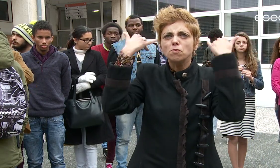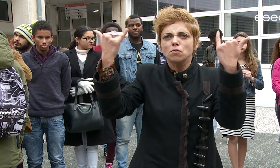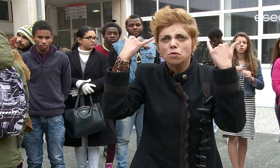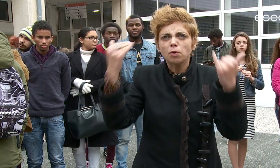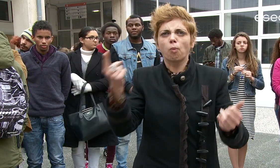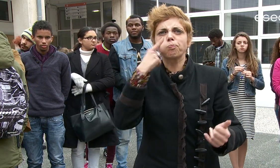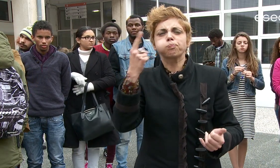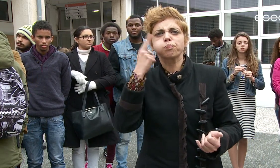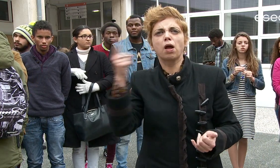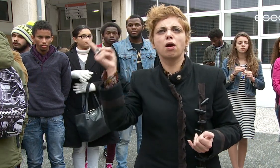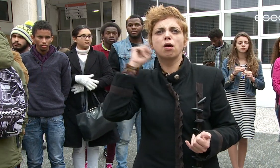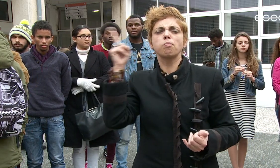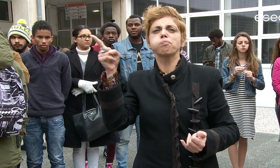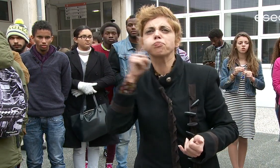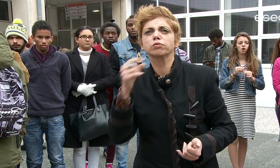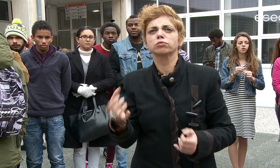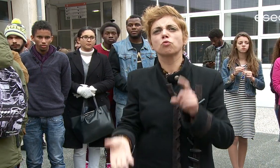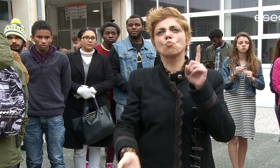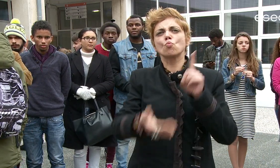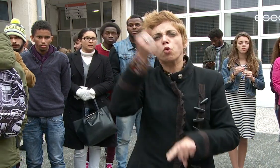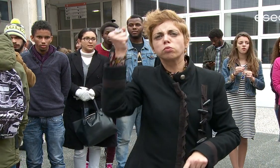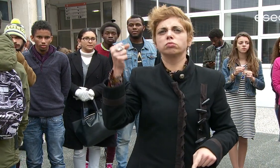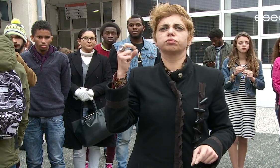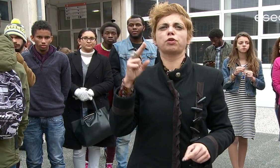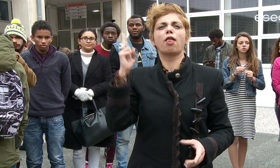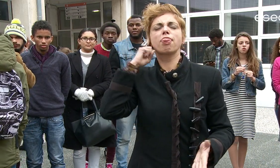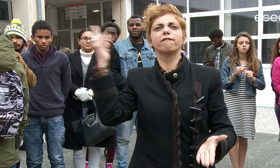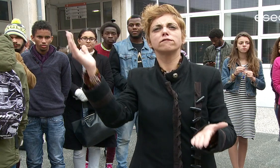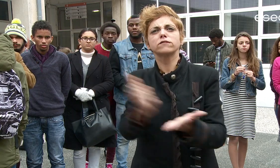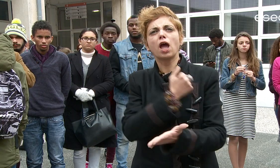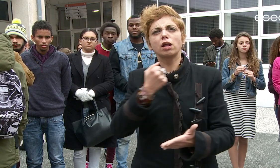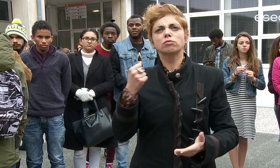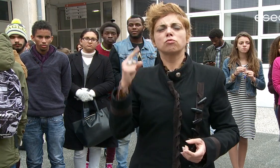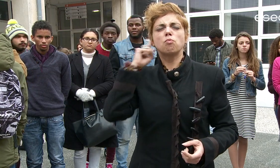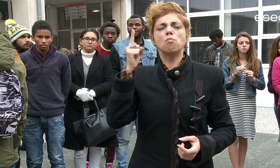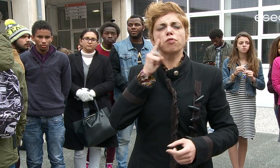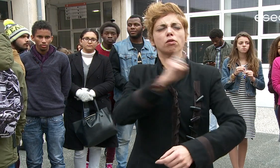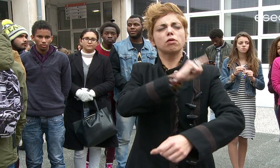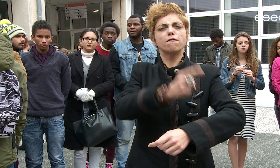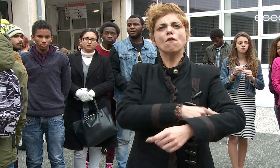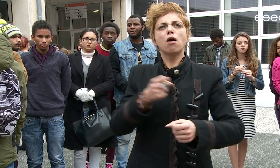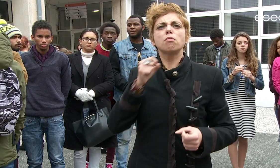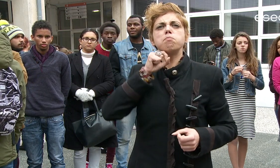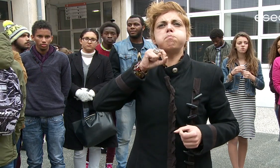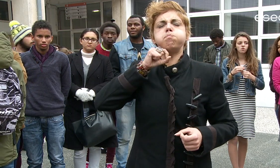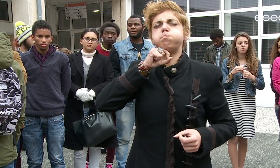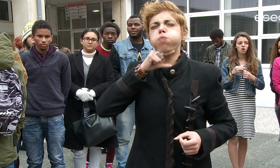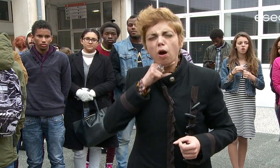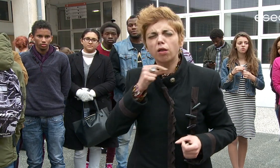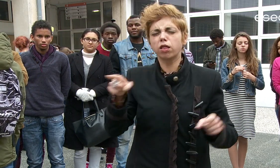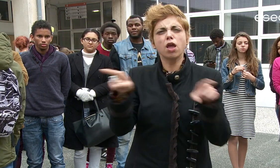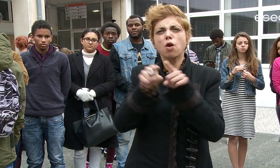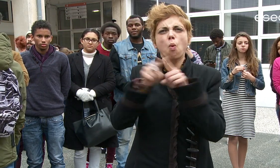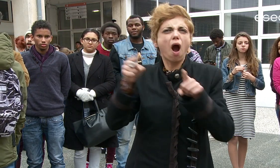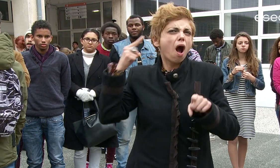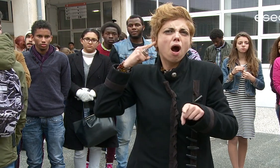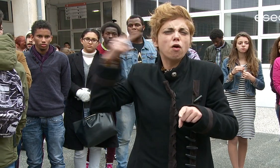com muito valor com muitos alunos surdos alunos surtos conseguem frequentar e portanto é importante os alunos mostrarem o seu Def Gain mostrarem que têm poder